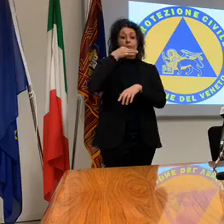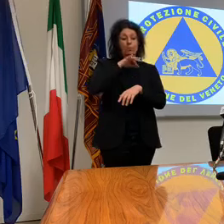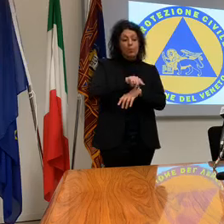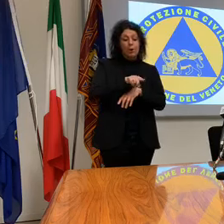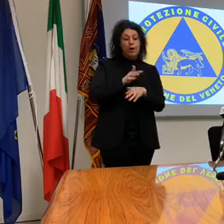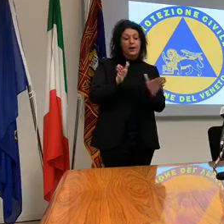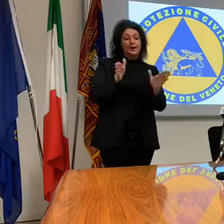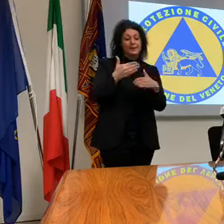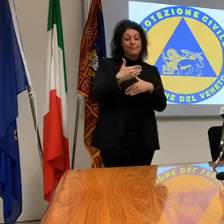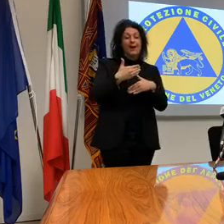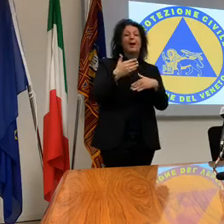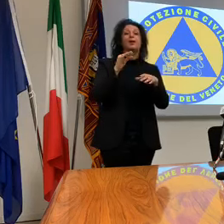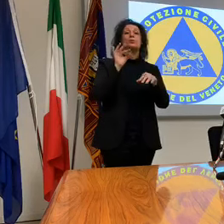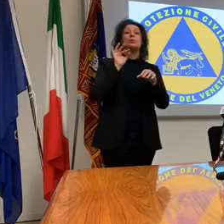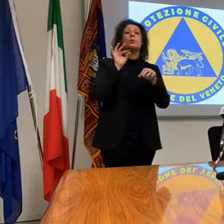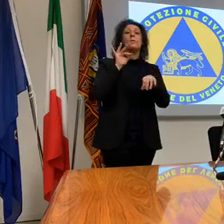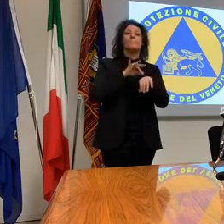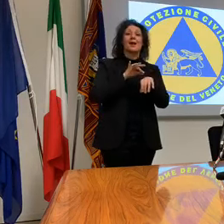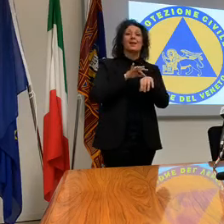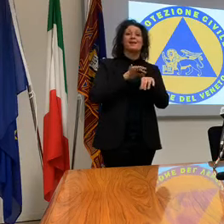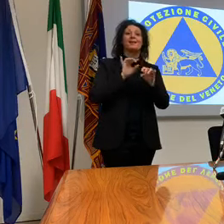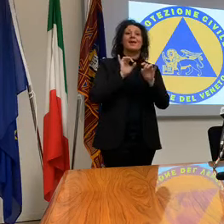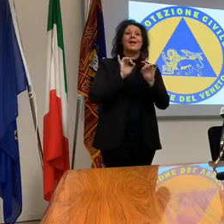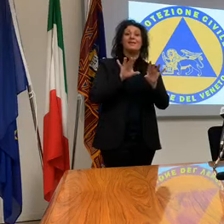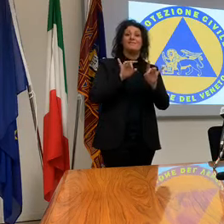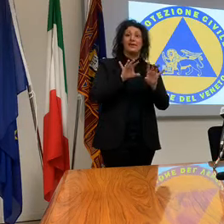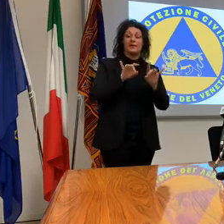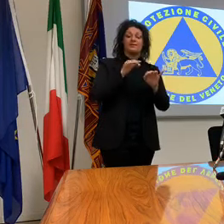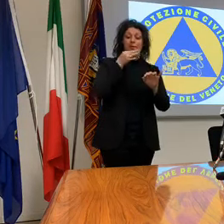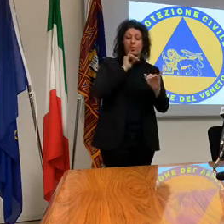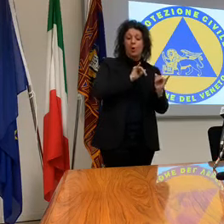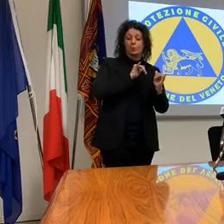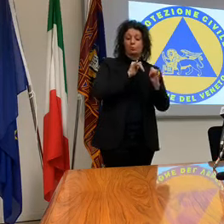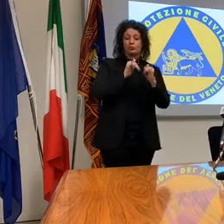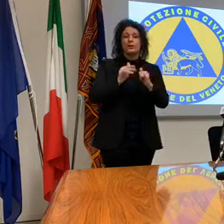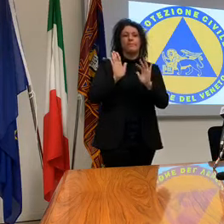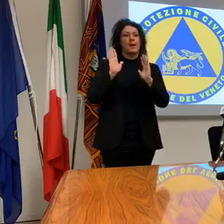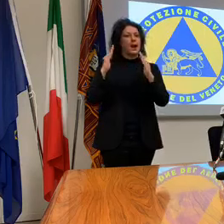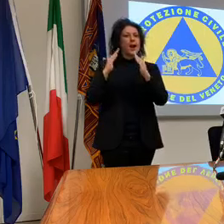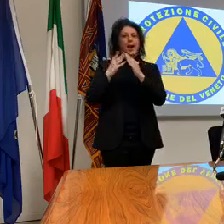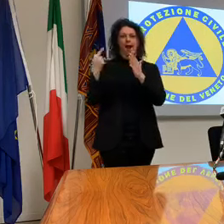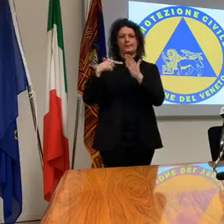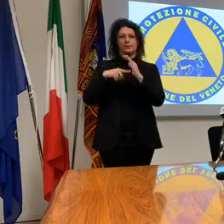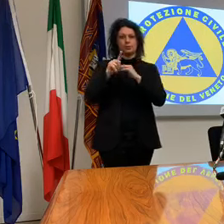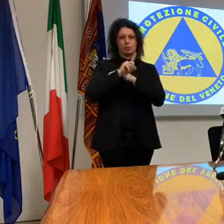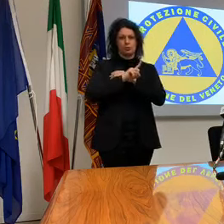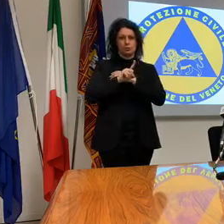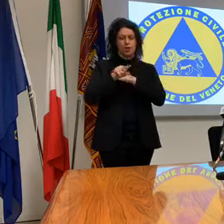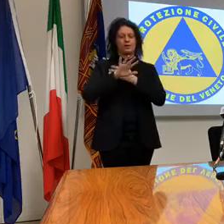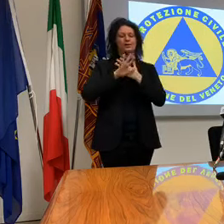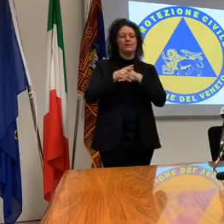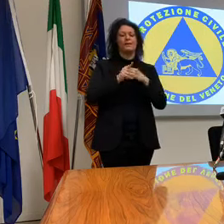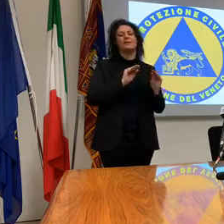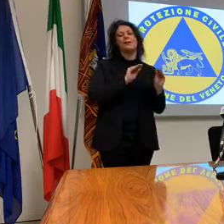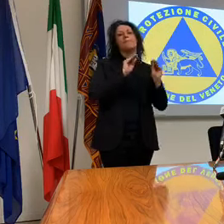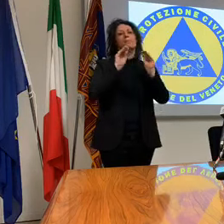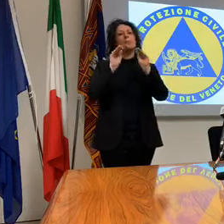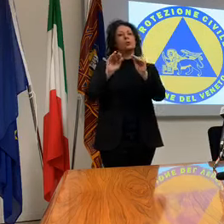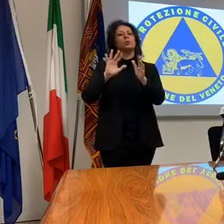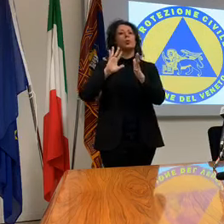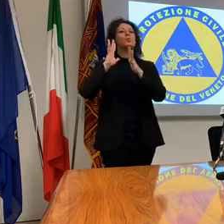infettive, però non è il caso di farli rientrare in casa. Li stiamo facendo andare in strutture intermedie, negli ospedali